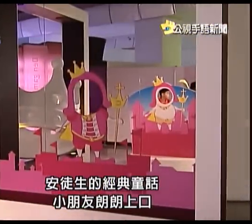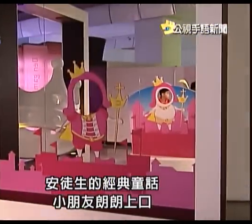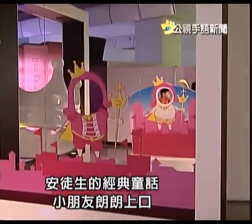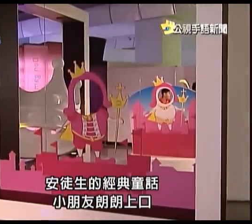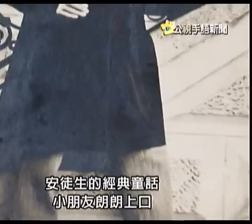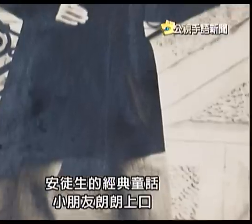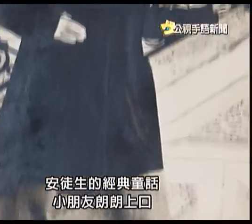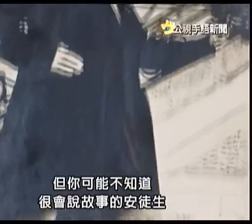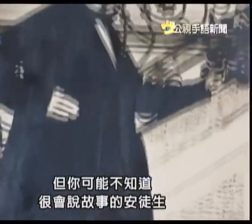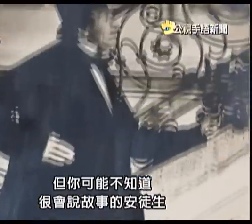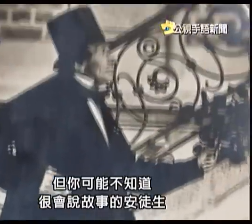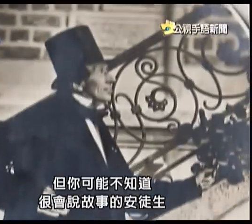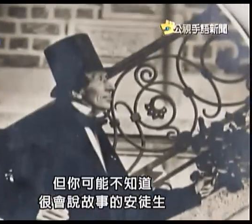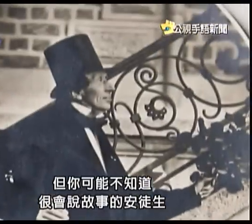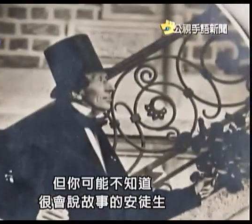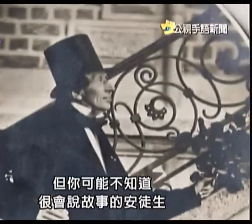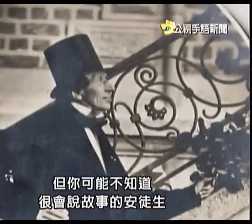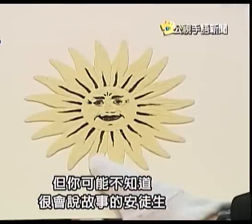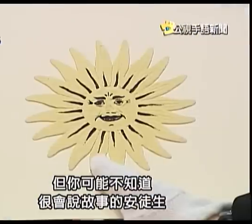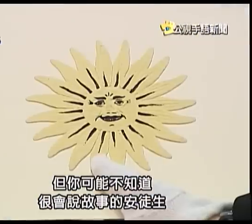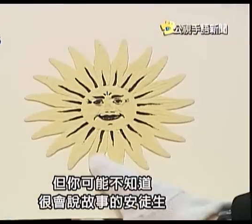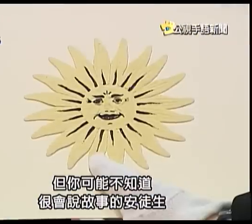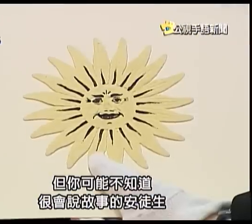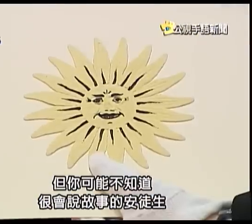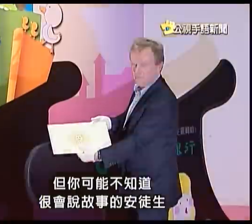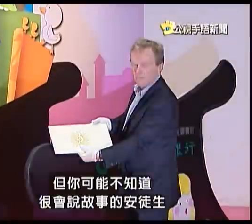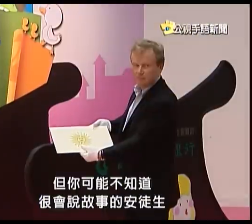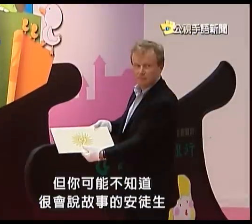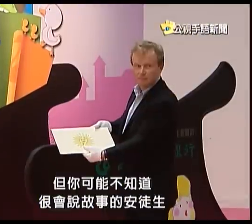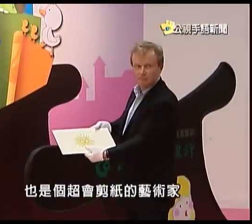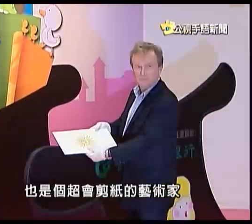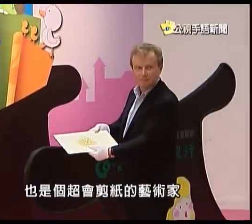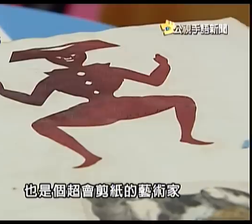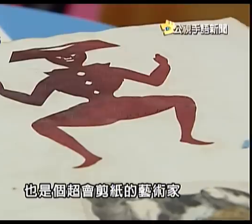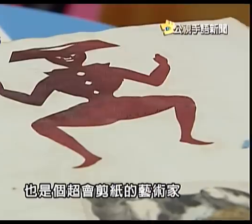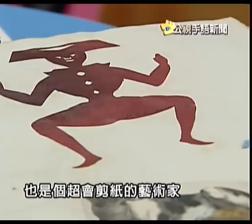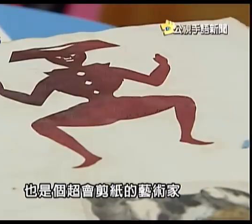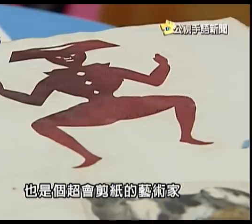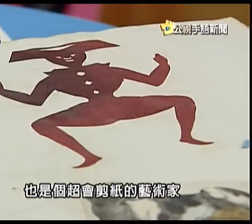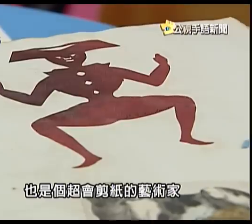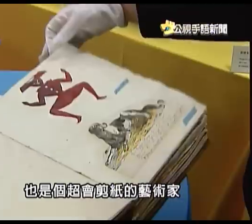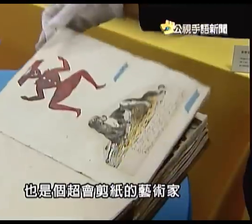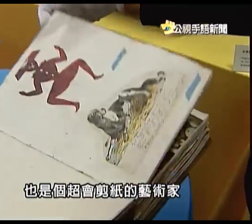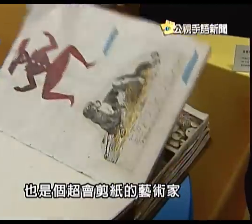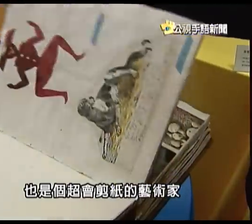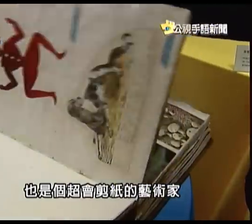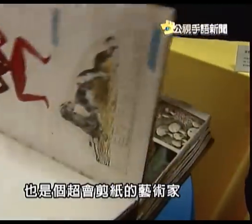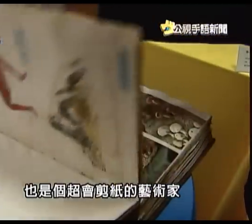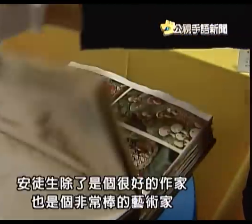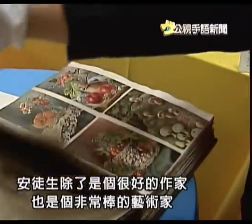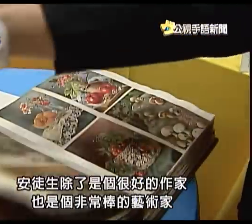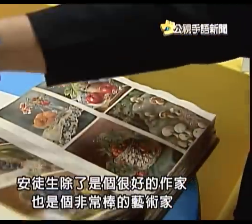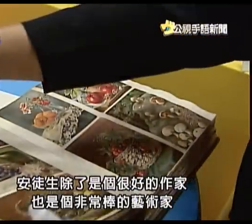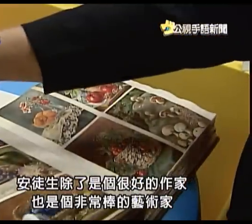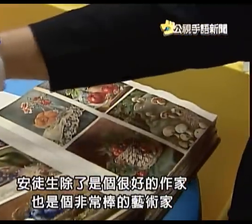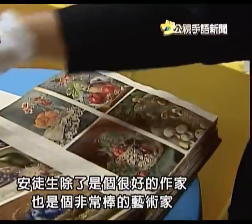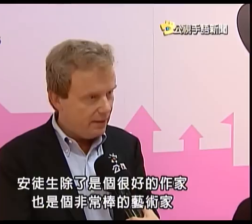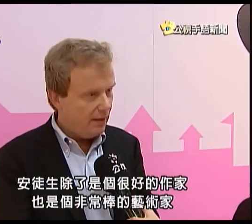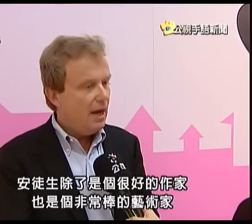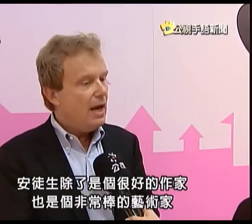口，但您可能不知道，很会说故事的安徒生也是个超会剪纸的艺术家。 Besides being a great writer, he was